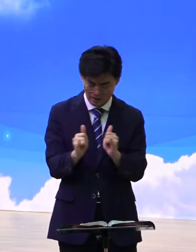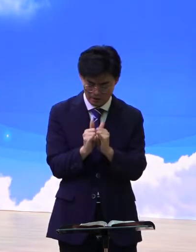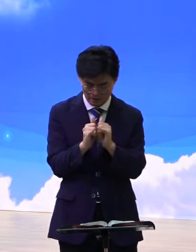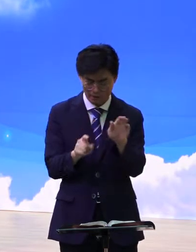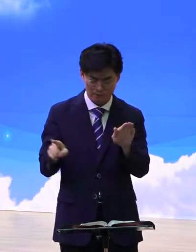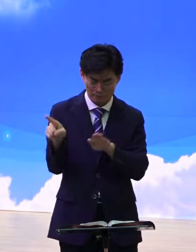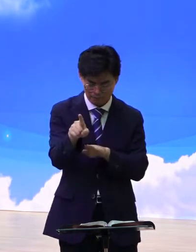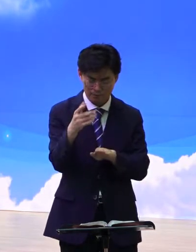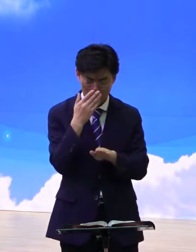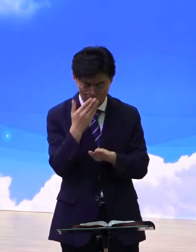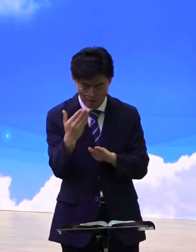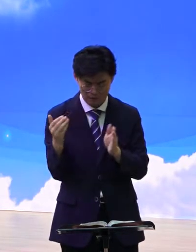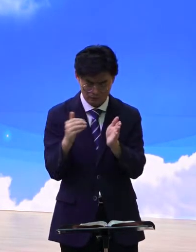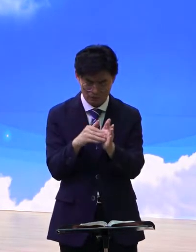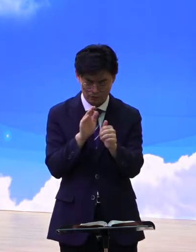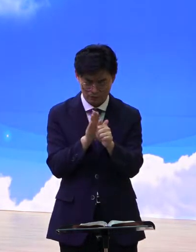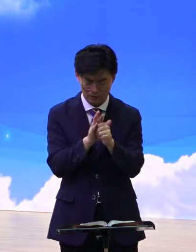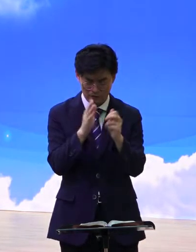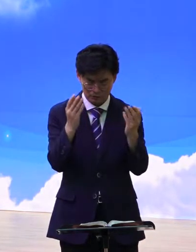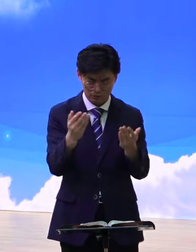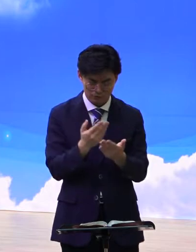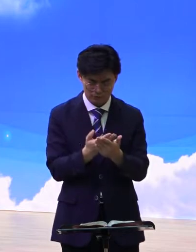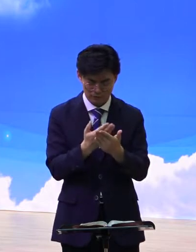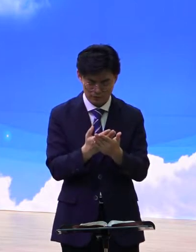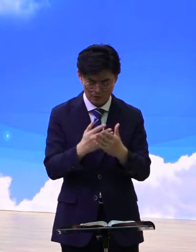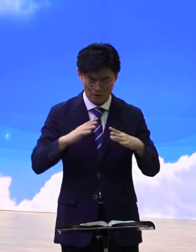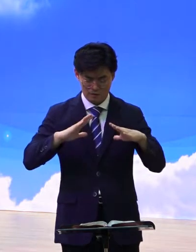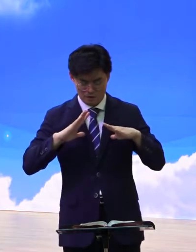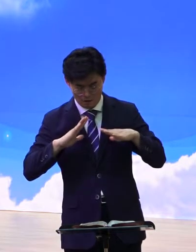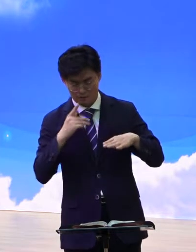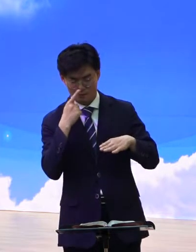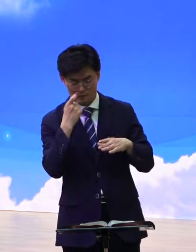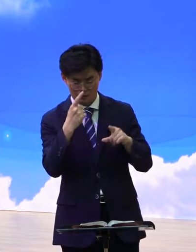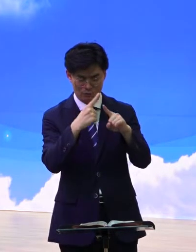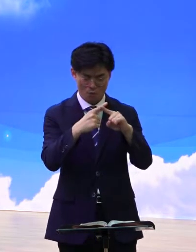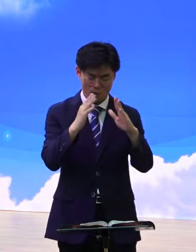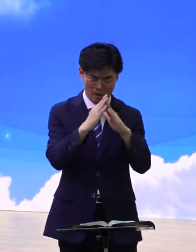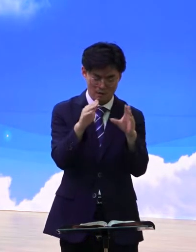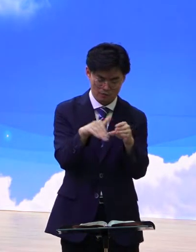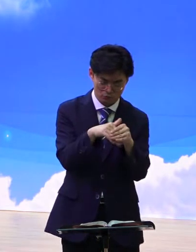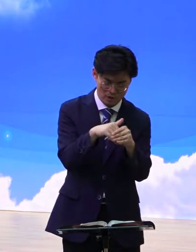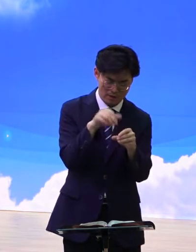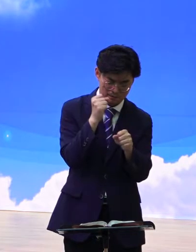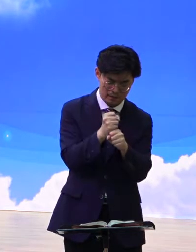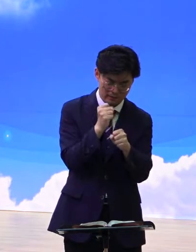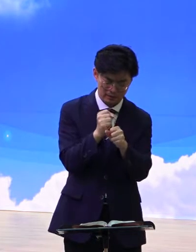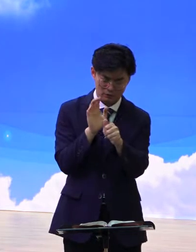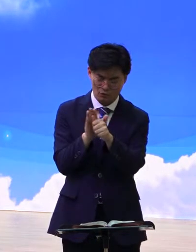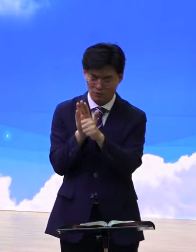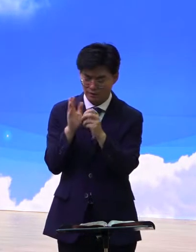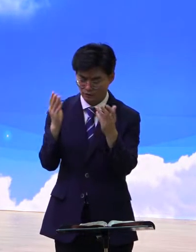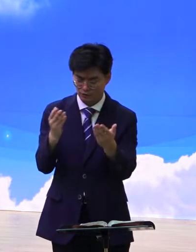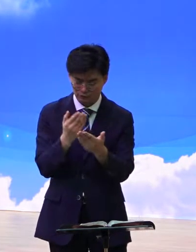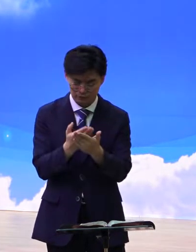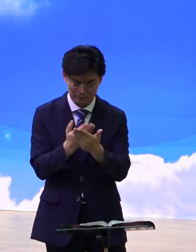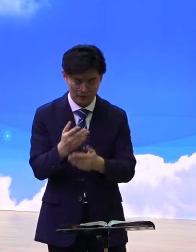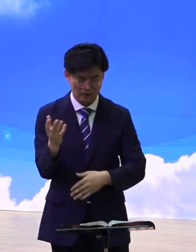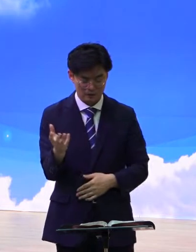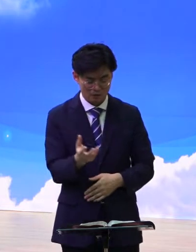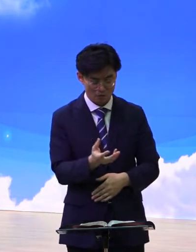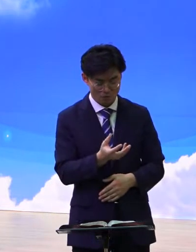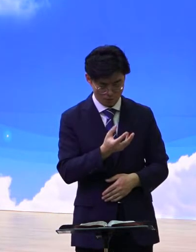교회다운 문화를 만들어가는 자랑스러운 교회가 되게 하옵소서. 이를 위해 거룩한 무덤을